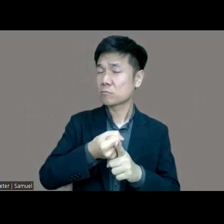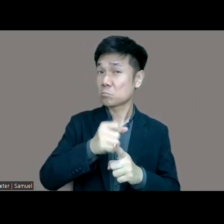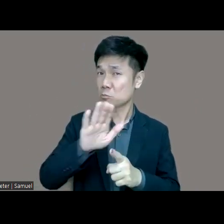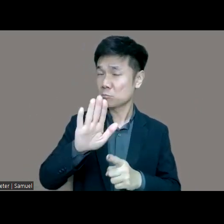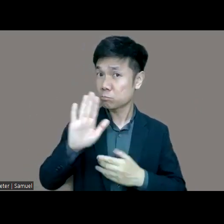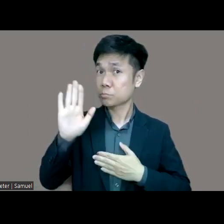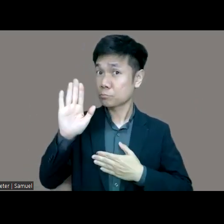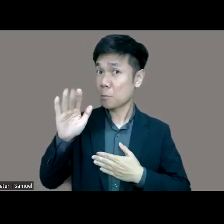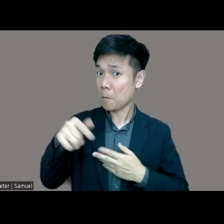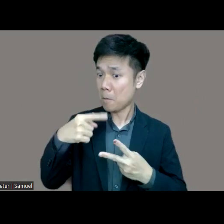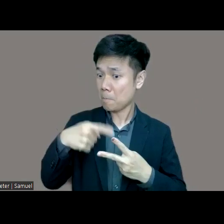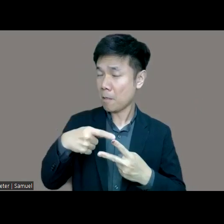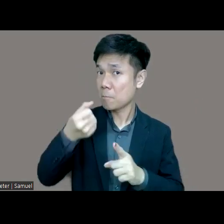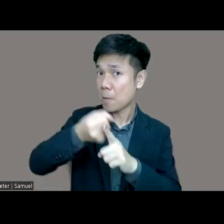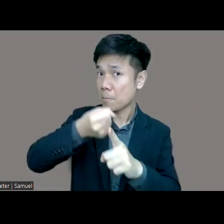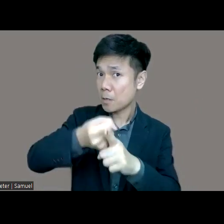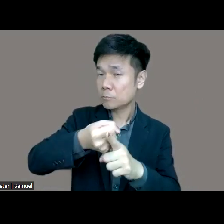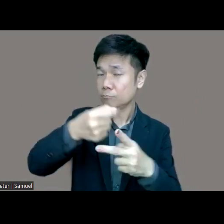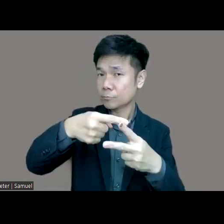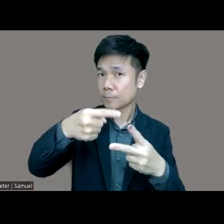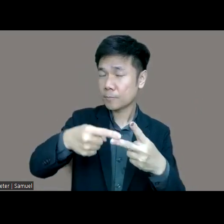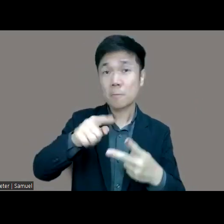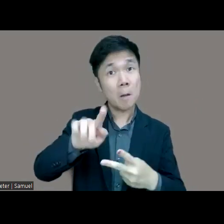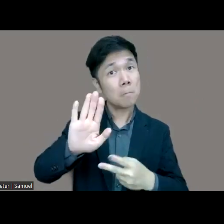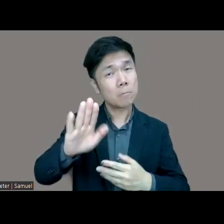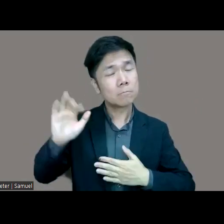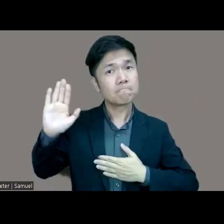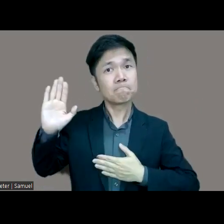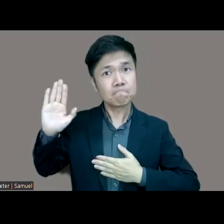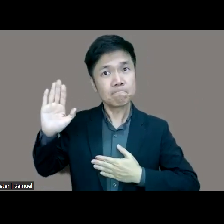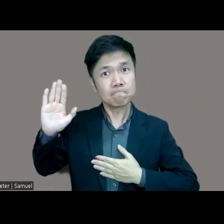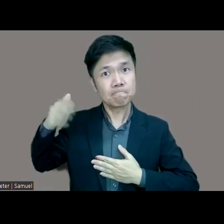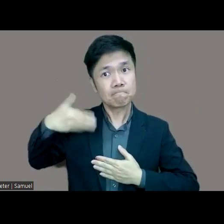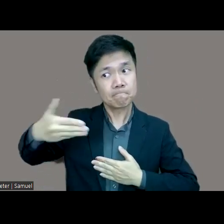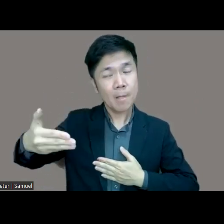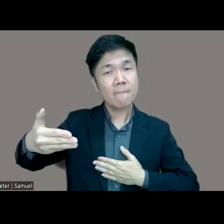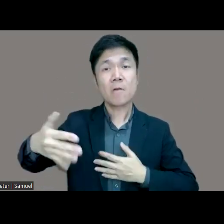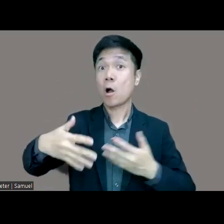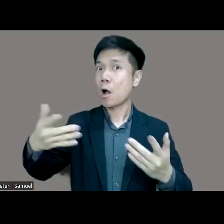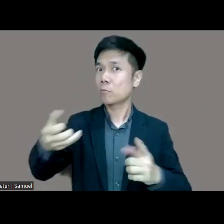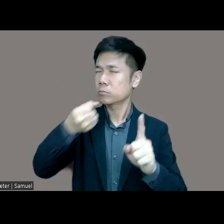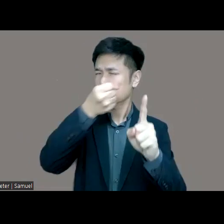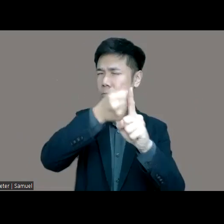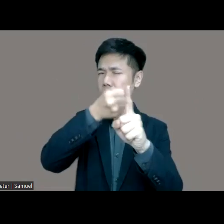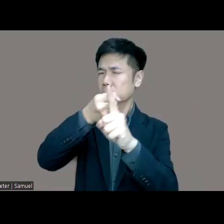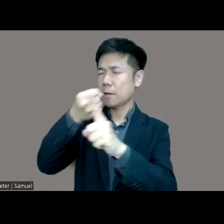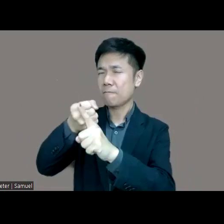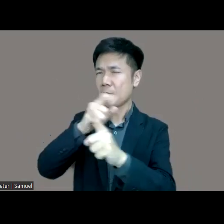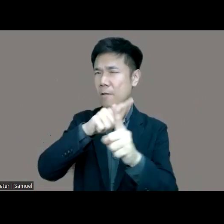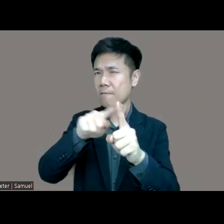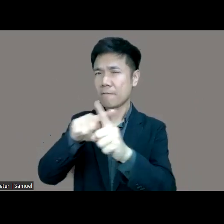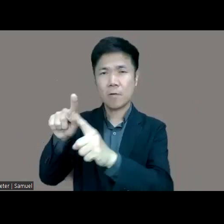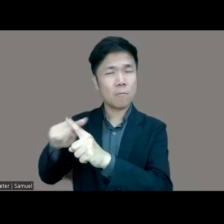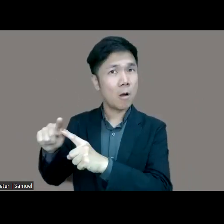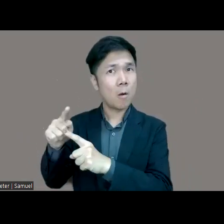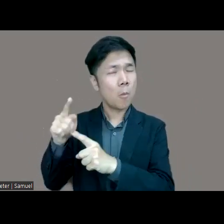pour recevoir de fortes promesses. Et nous espérons utiliser ce mécanisme de promesses comme un outil